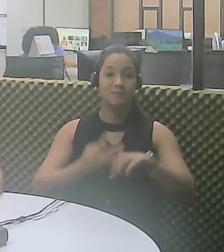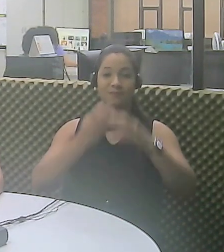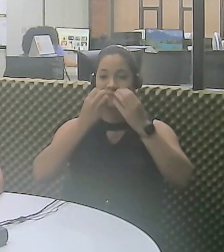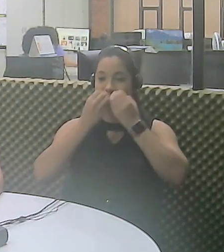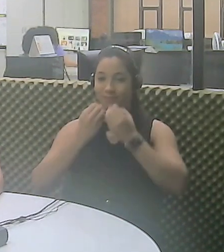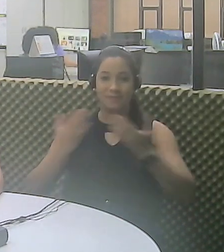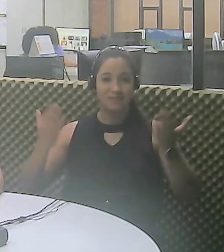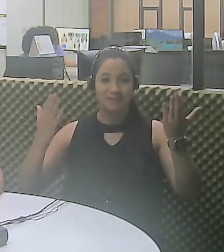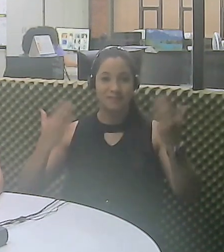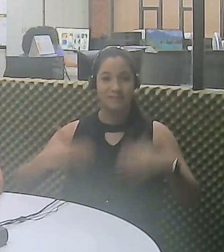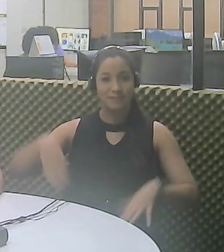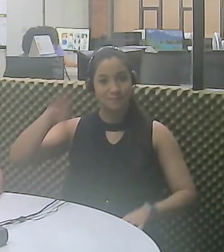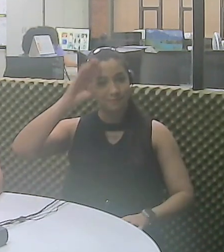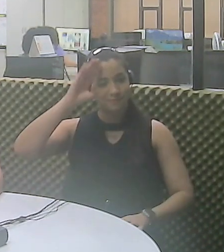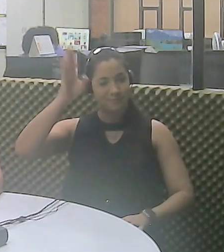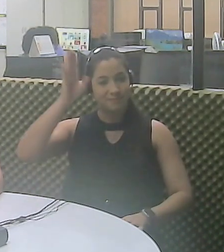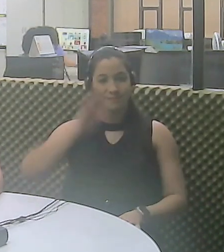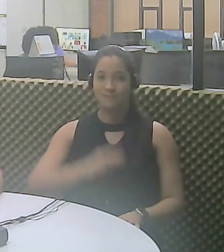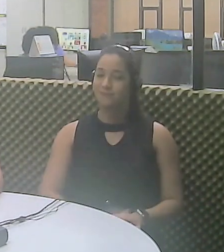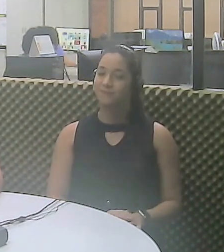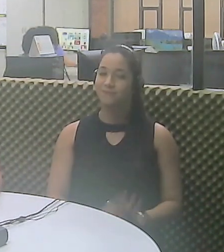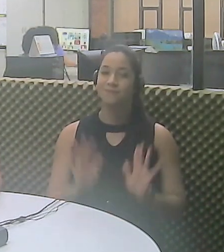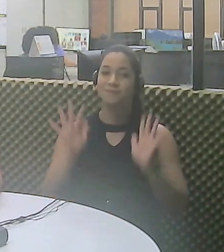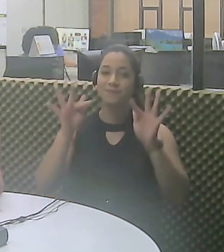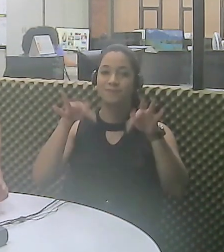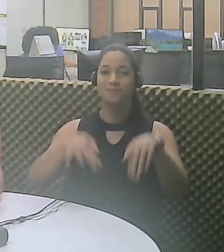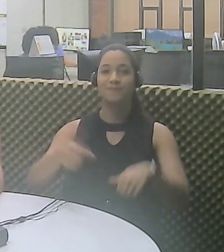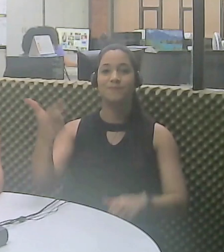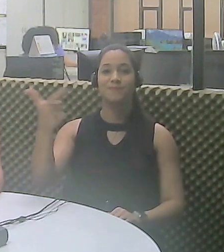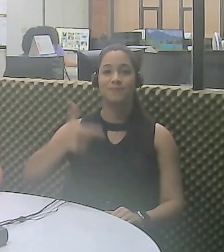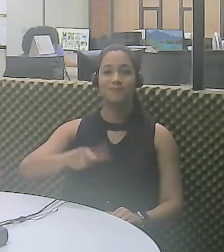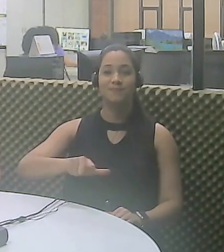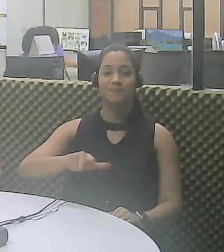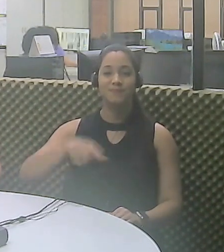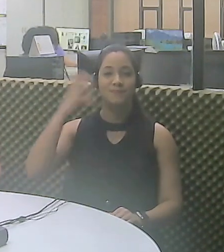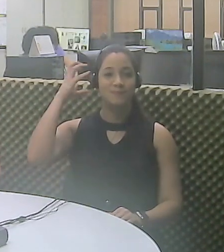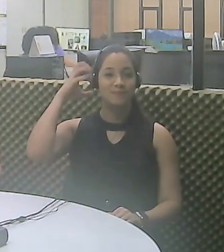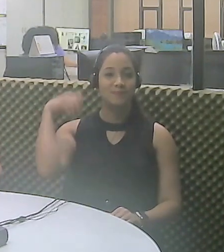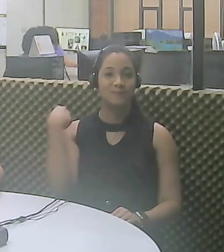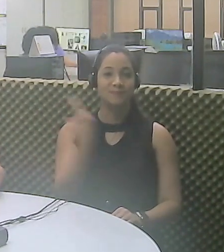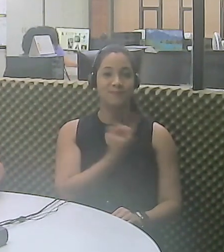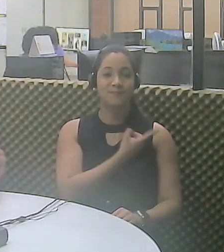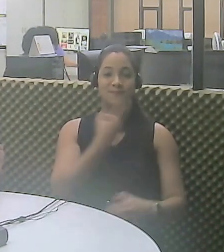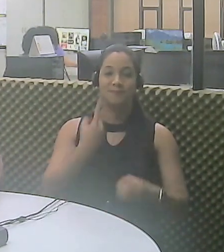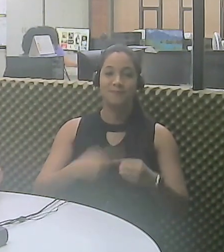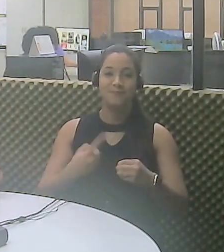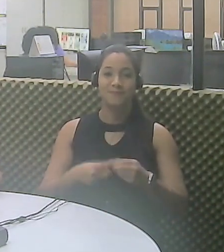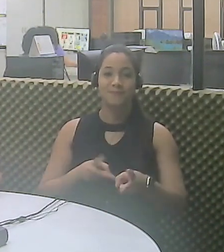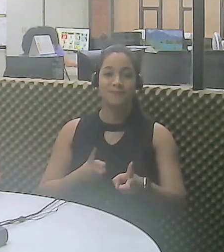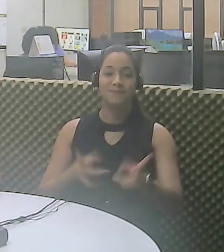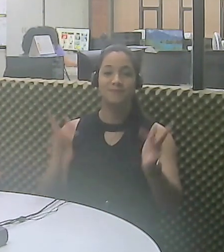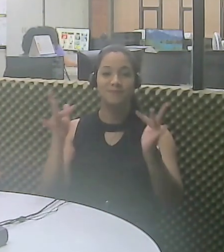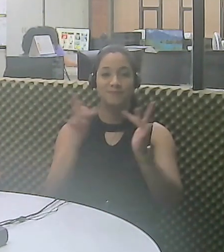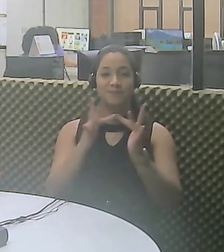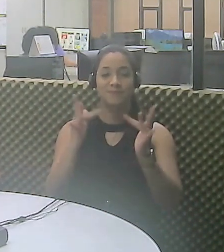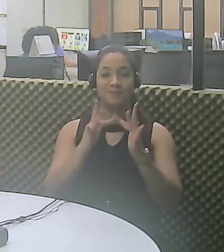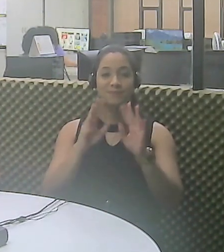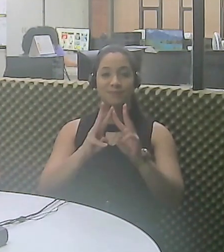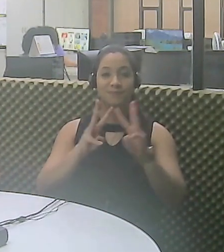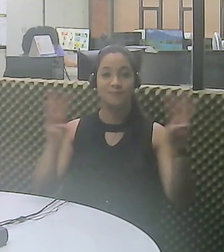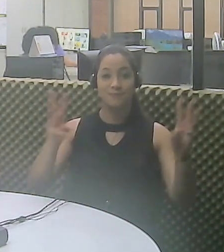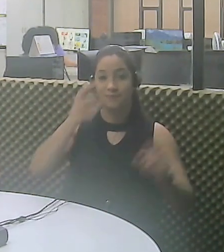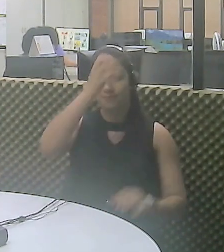Fazer mais, fazer bem. Até a próxima. Fica por aqui mais uma edição do programa da Rádio Nossa Cidade.